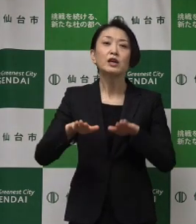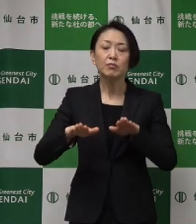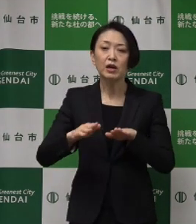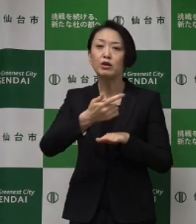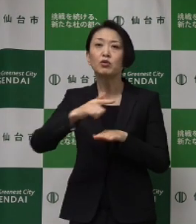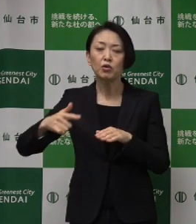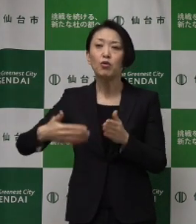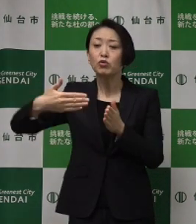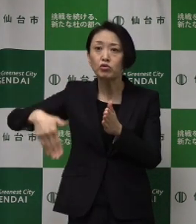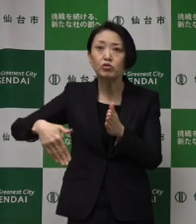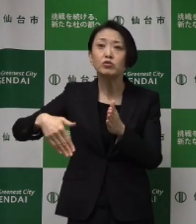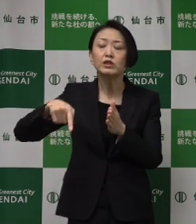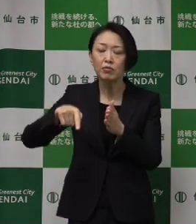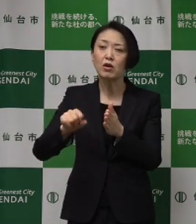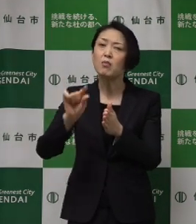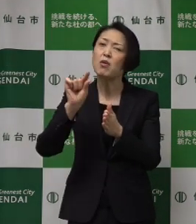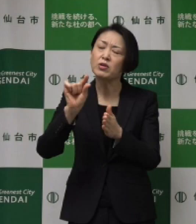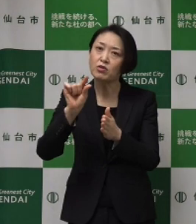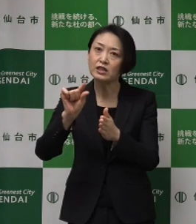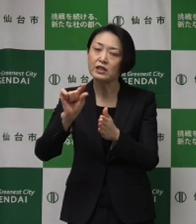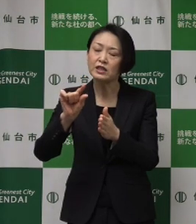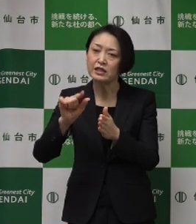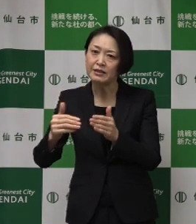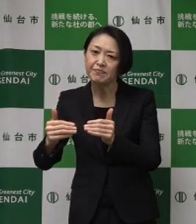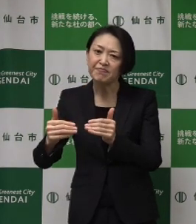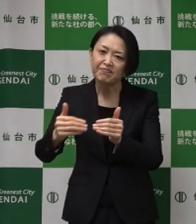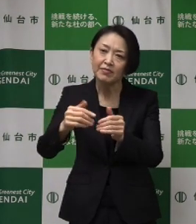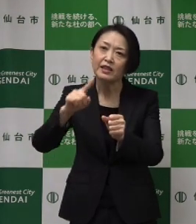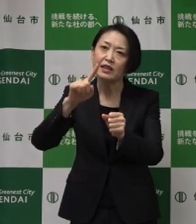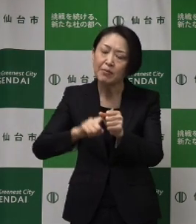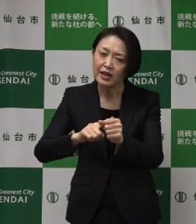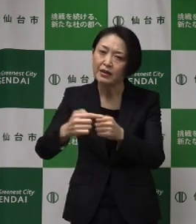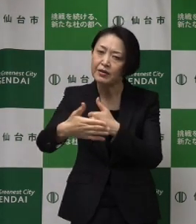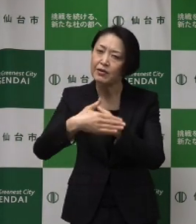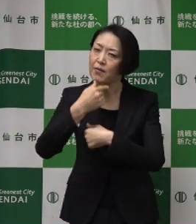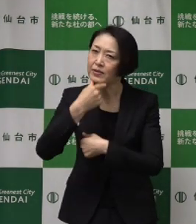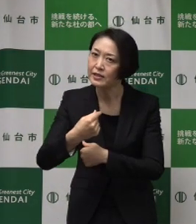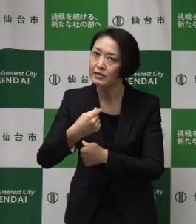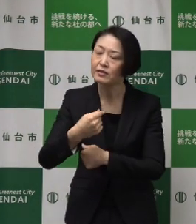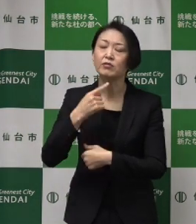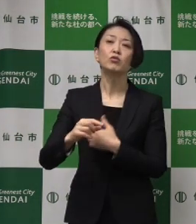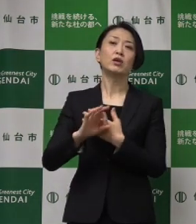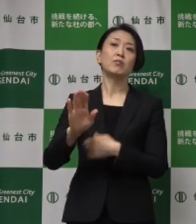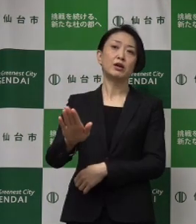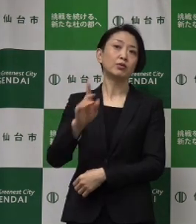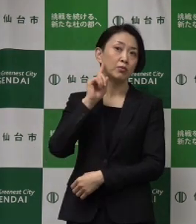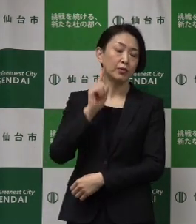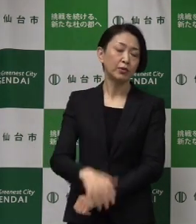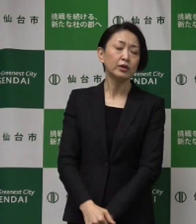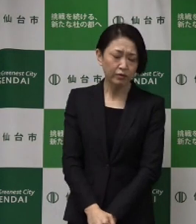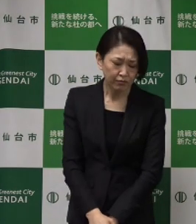っているけれども、もう少し展開をするにあたって、何でしょうかね、力